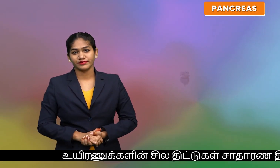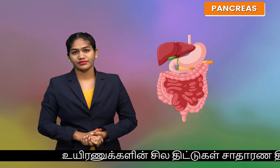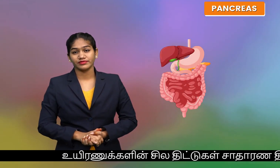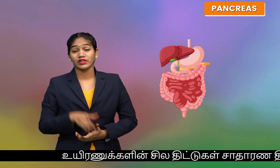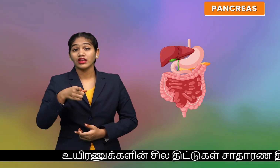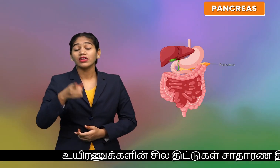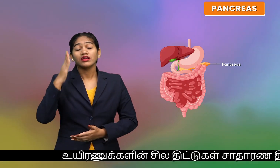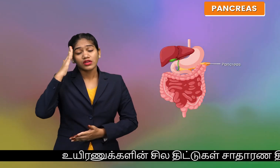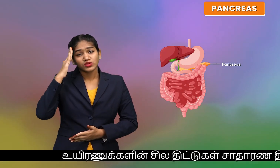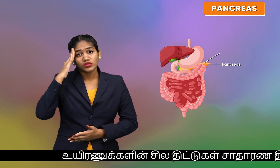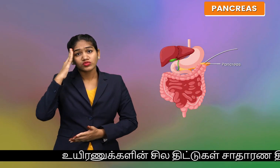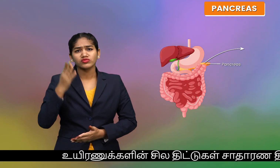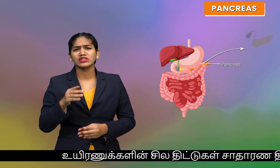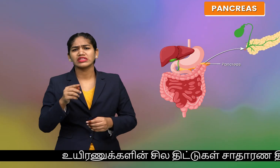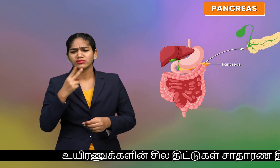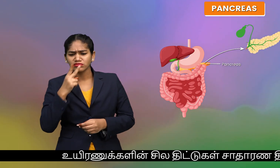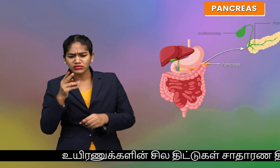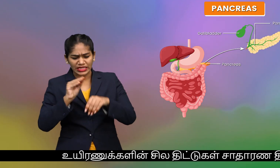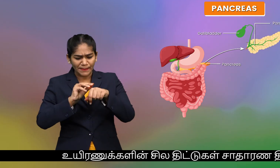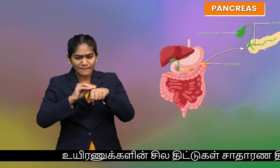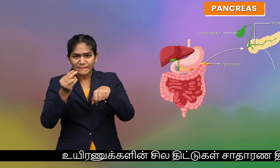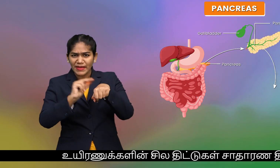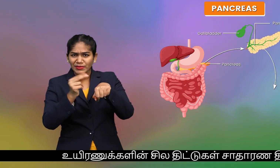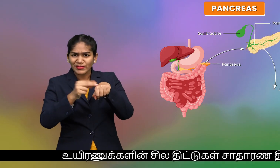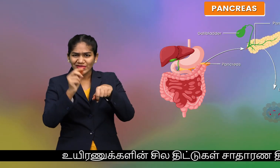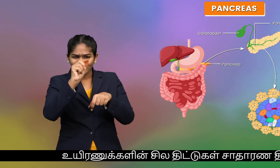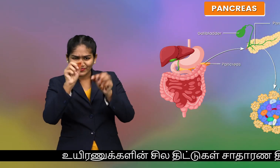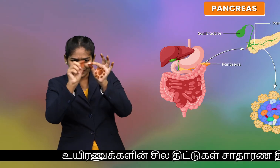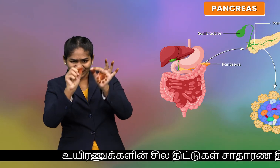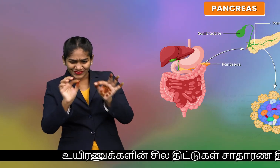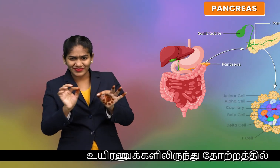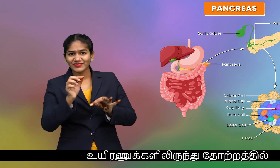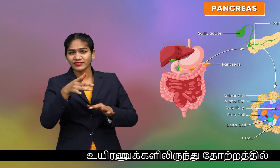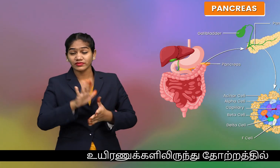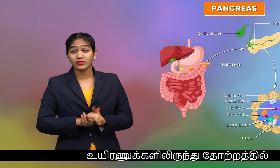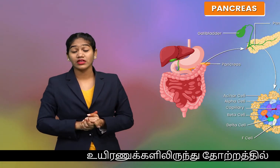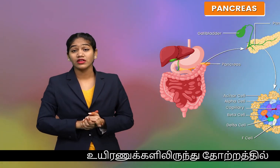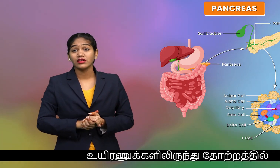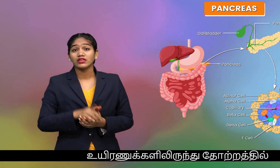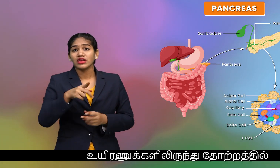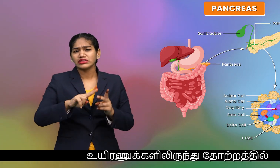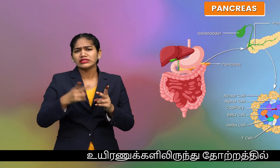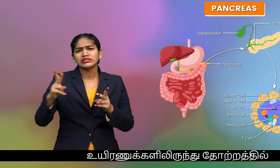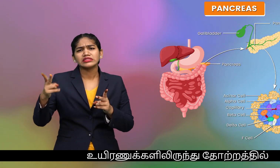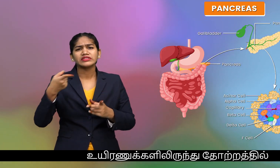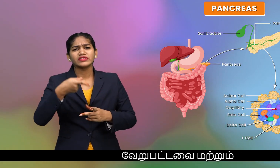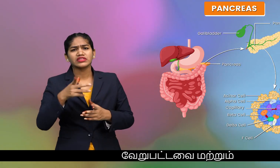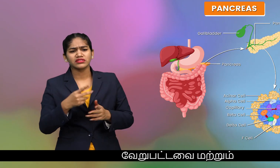உயிர் அணுக்களின் சில திட்டுக்கள் சாதாரண திசு உயிர் அணுக்களிலிருந்து தோற்றத்தில்